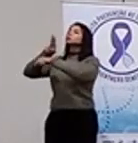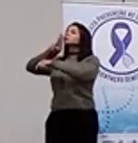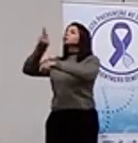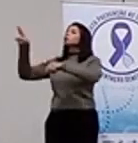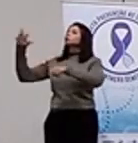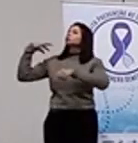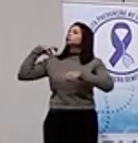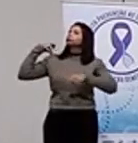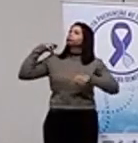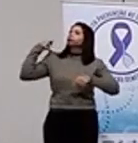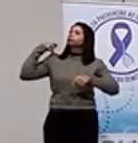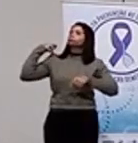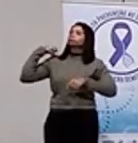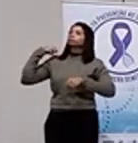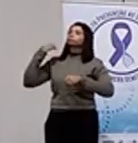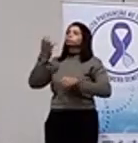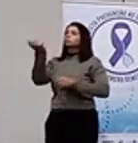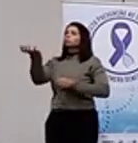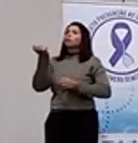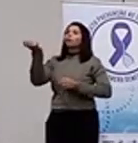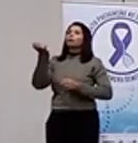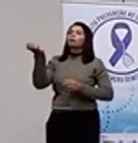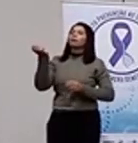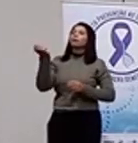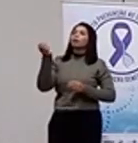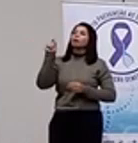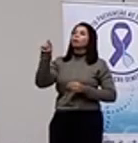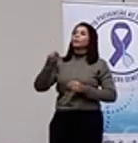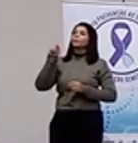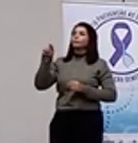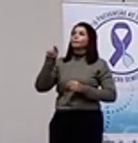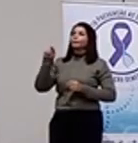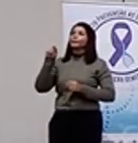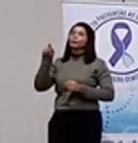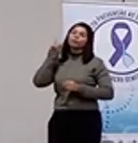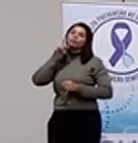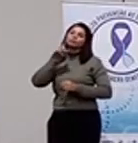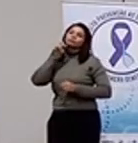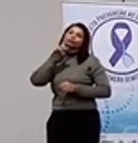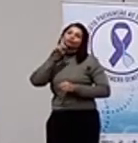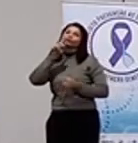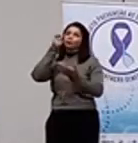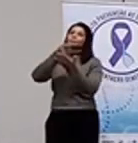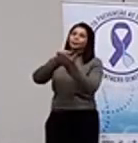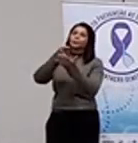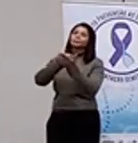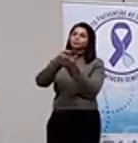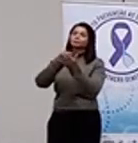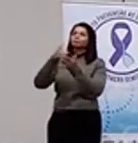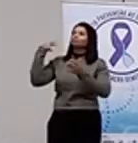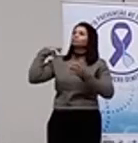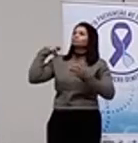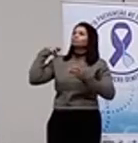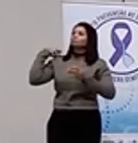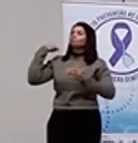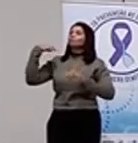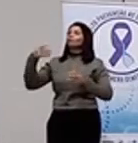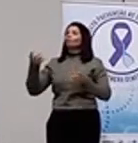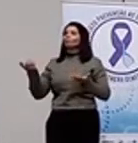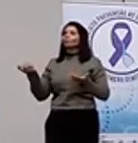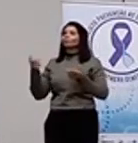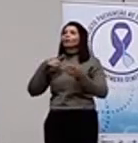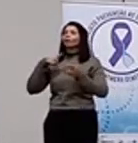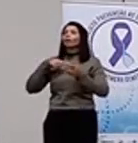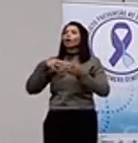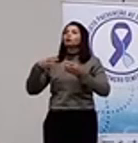Voluntários, que querem, assim, tudo bem que nos Estados Unidos eles pagam para a pessoa ser voluntária, mas em geral os voluntários são pessoas o quê? Que querem ajudar